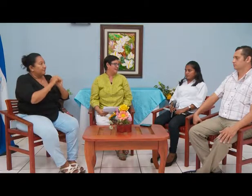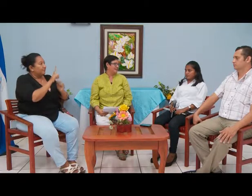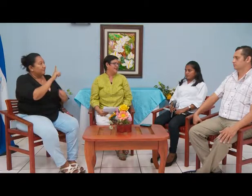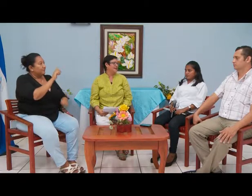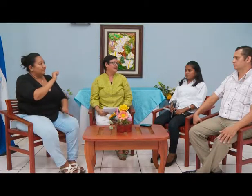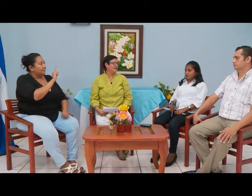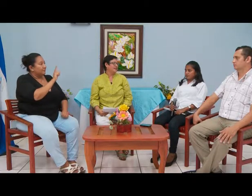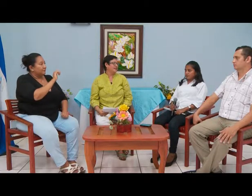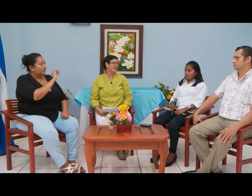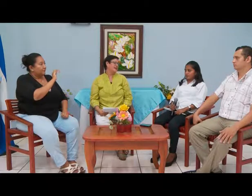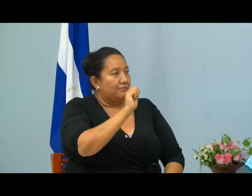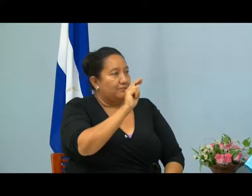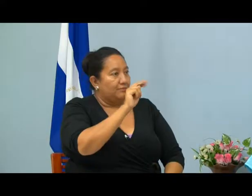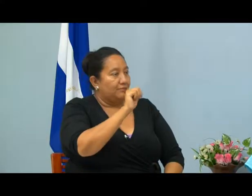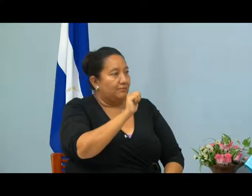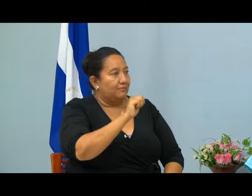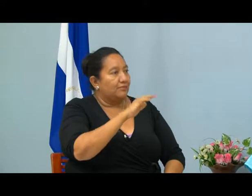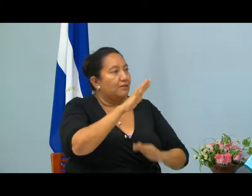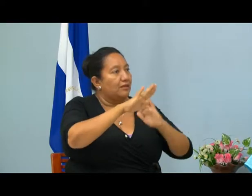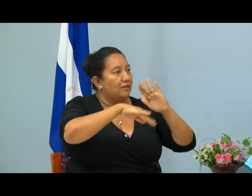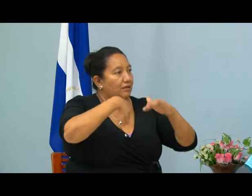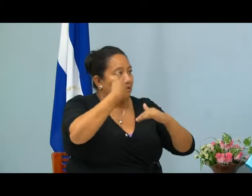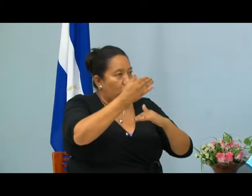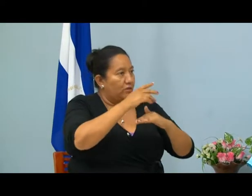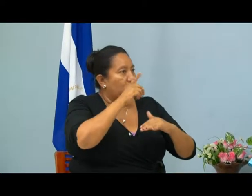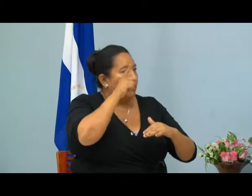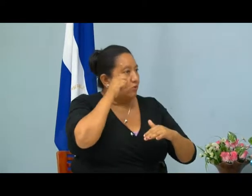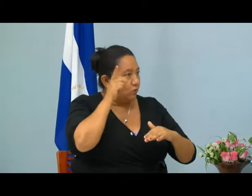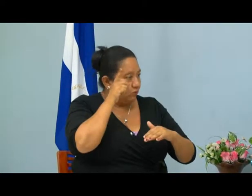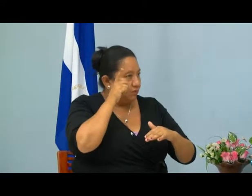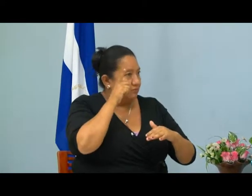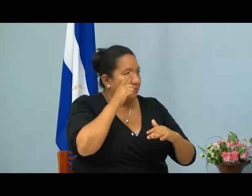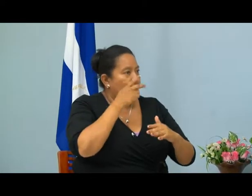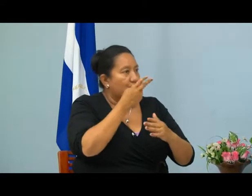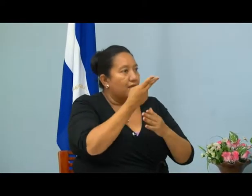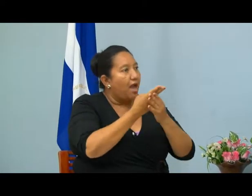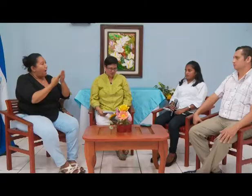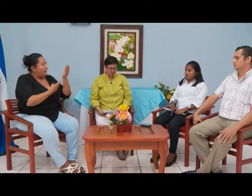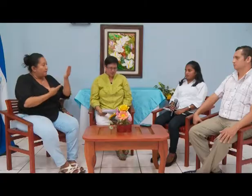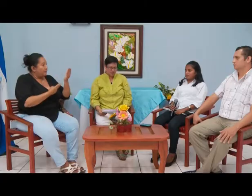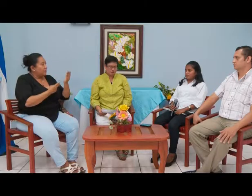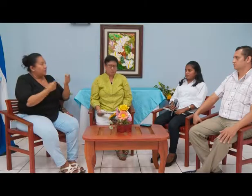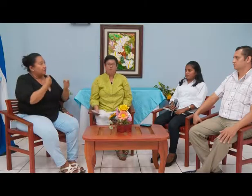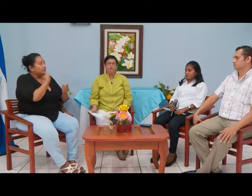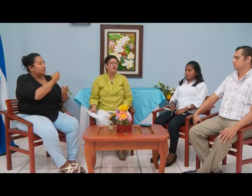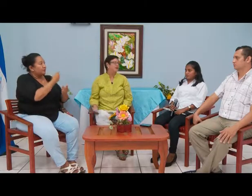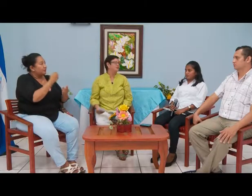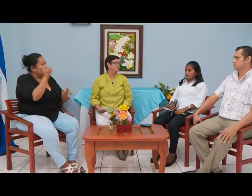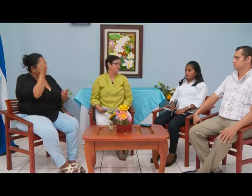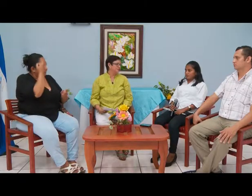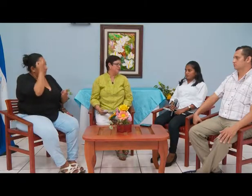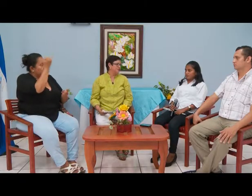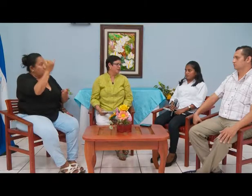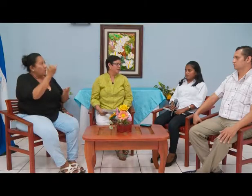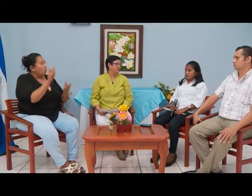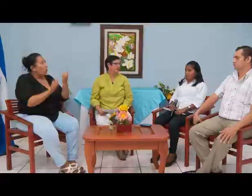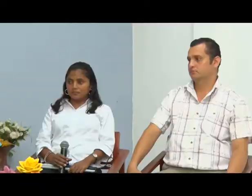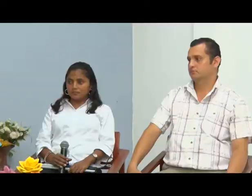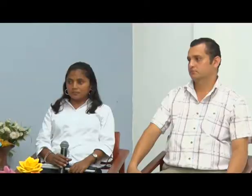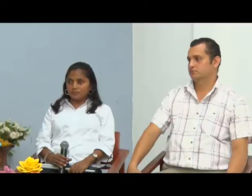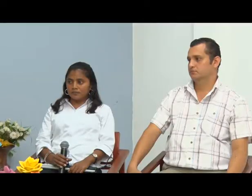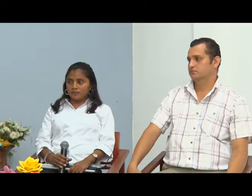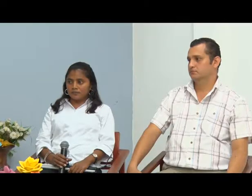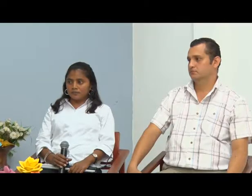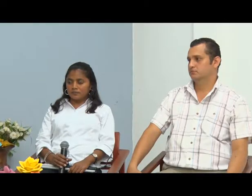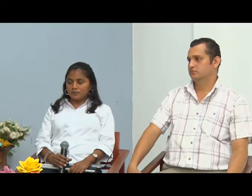Tatiana. Y luego, Luis, para que ambos nos den su opinión sobre cuál fue la motivación